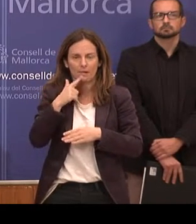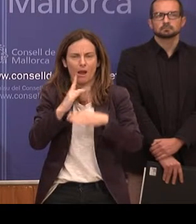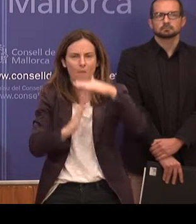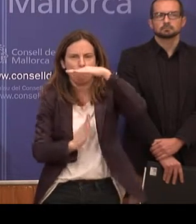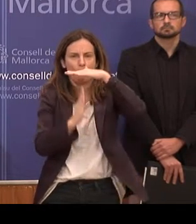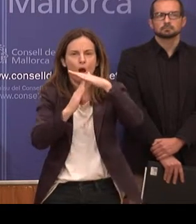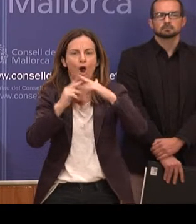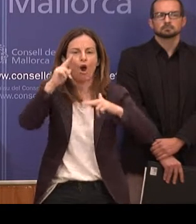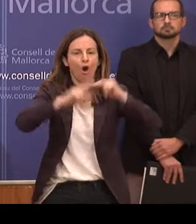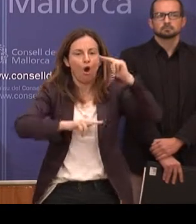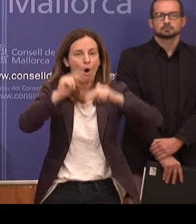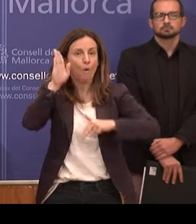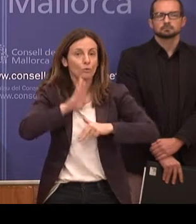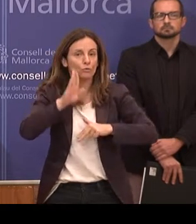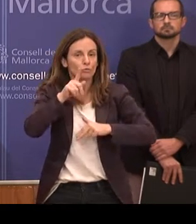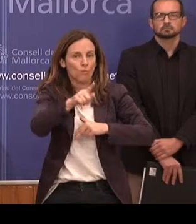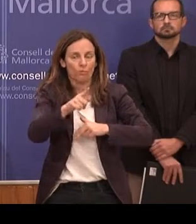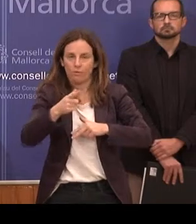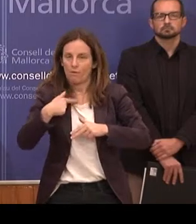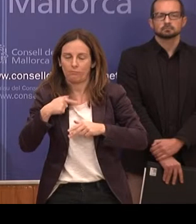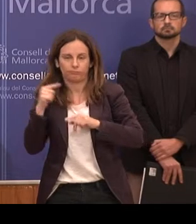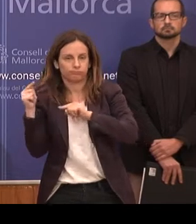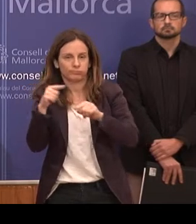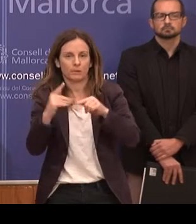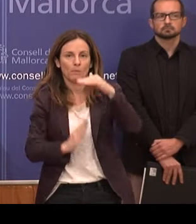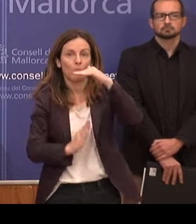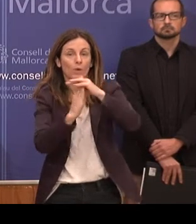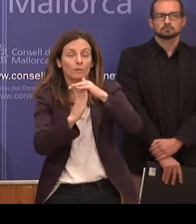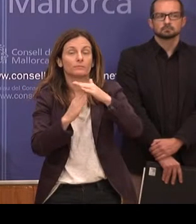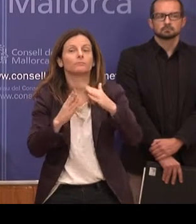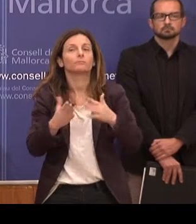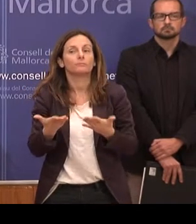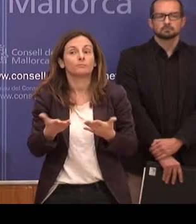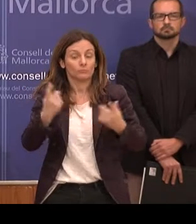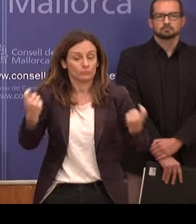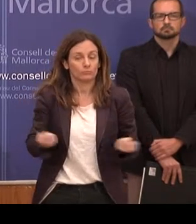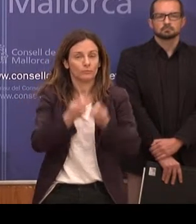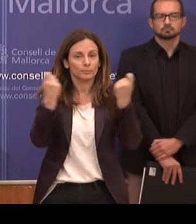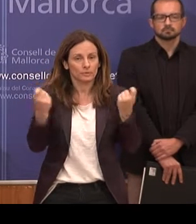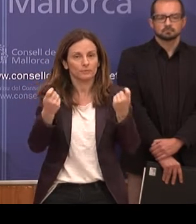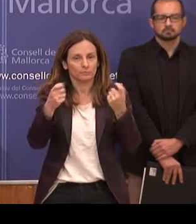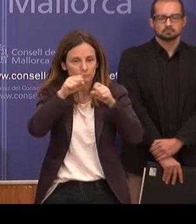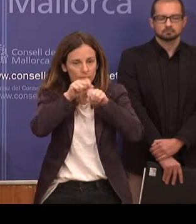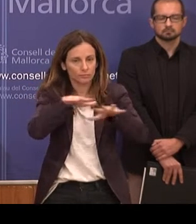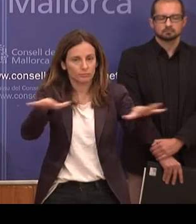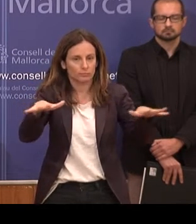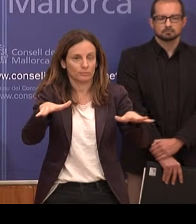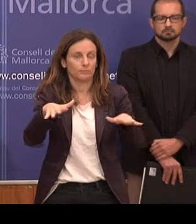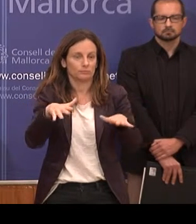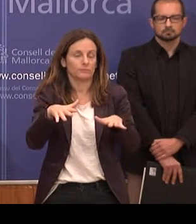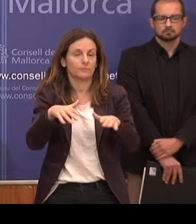els seus tràmits. Solla té previst duró en el seu ple del mes de febrer. Per tant, a poc a poc